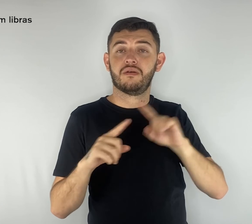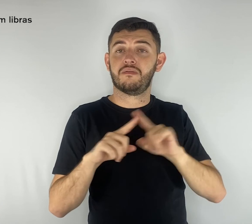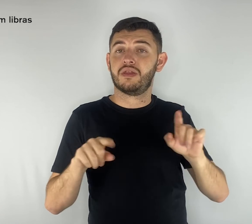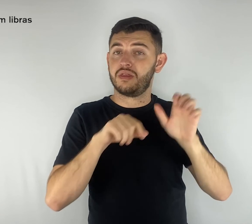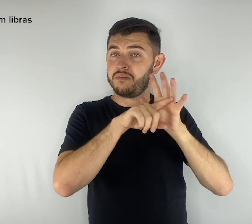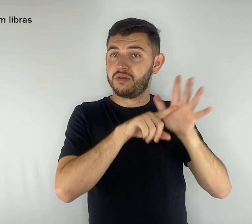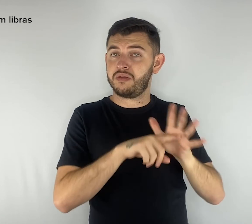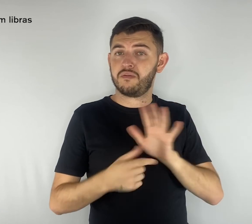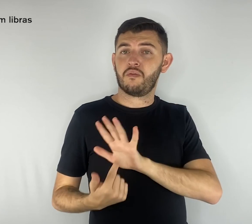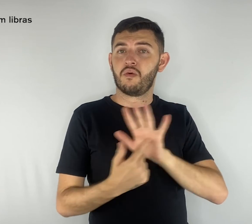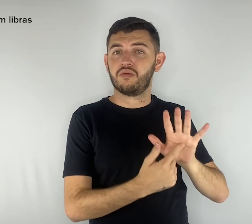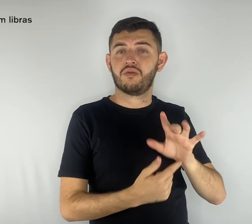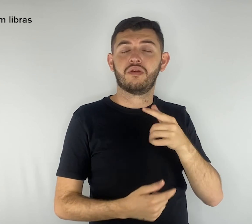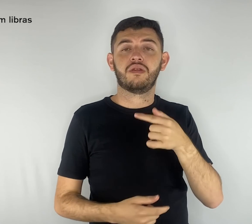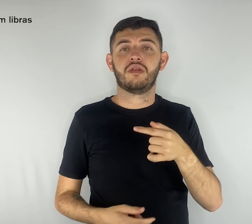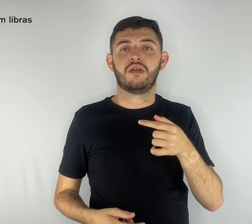censo apontou que apenas